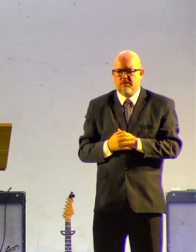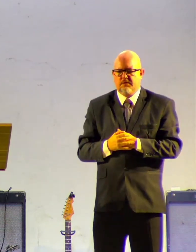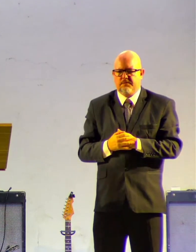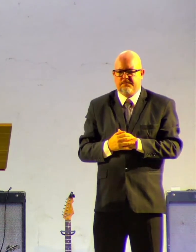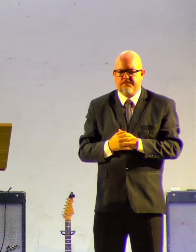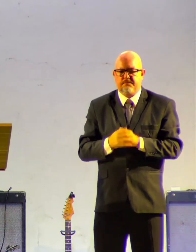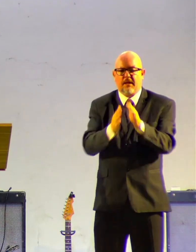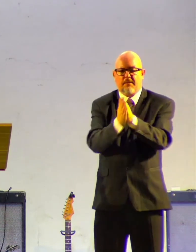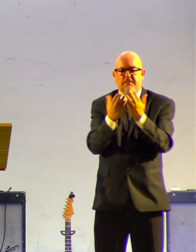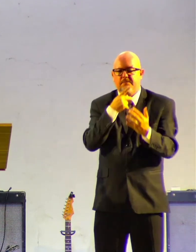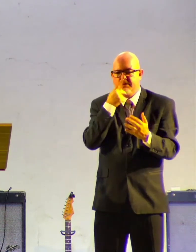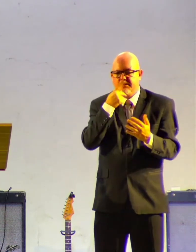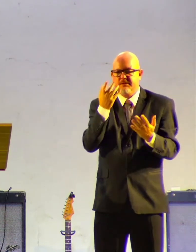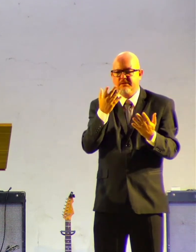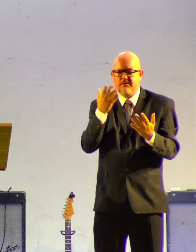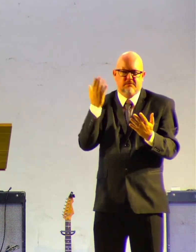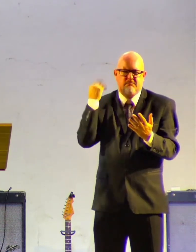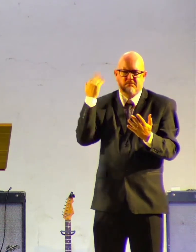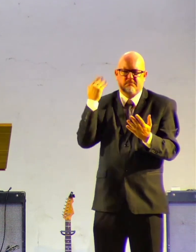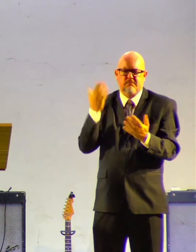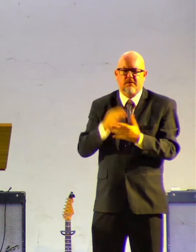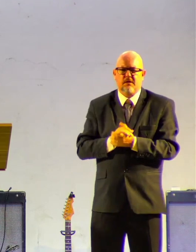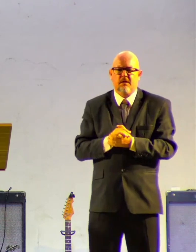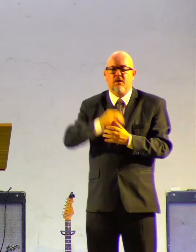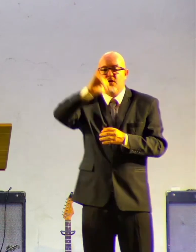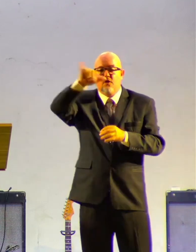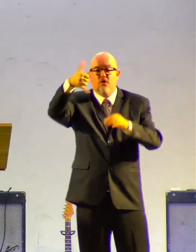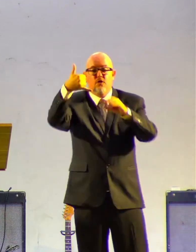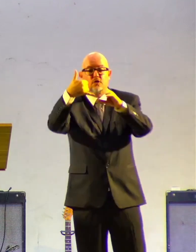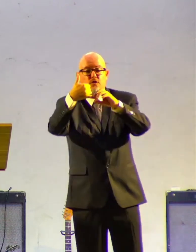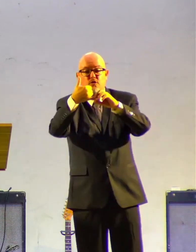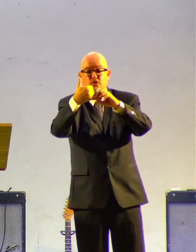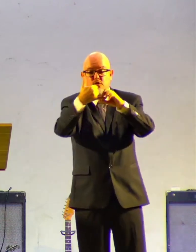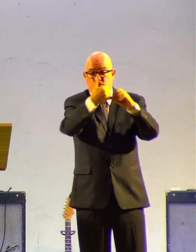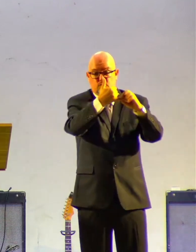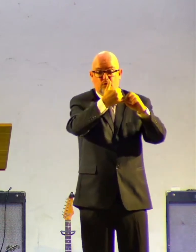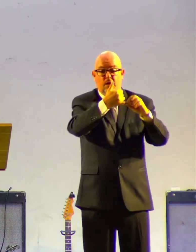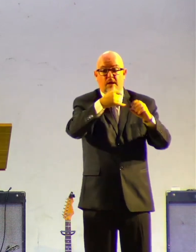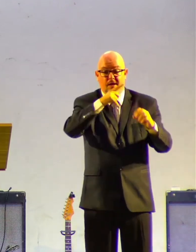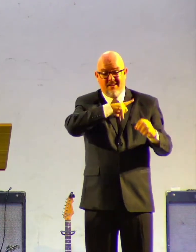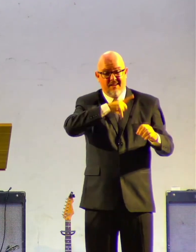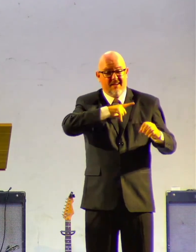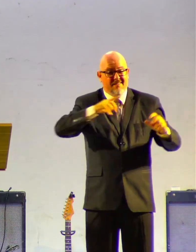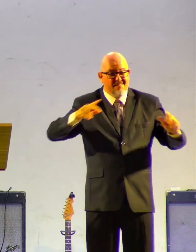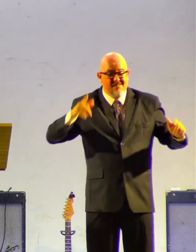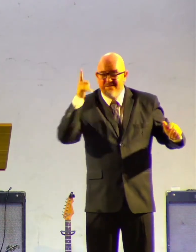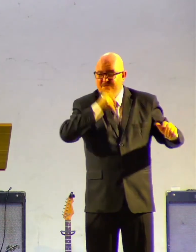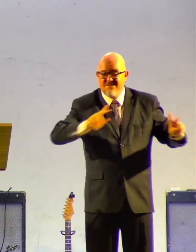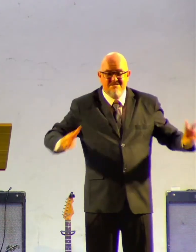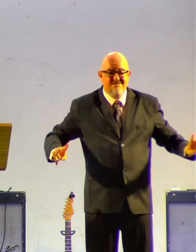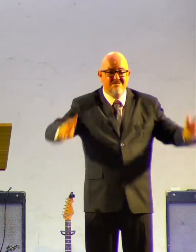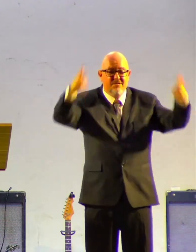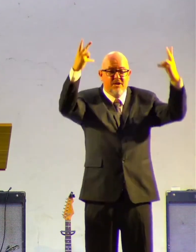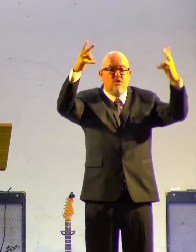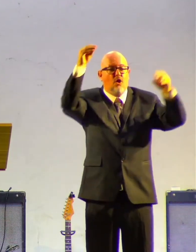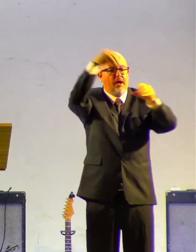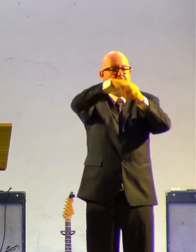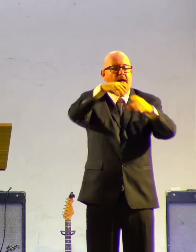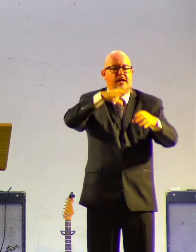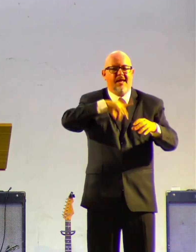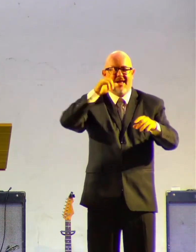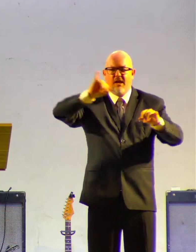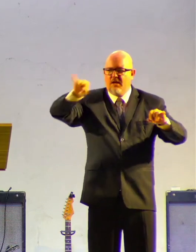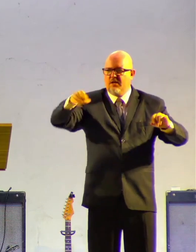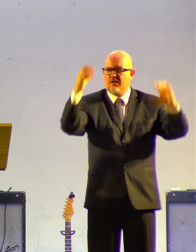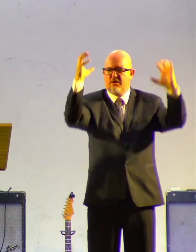A Bíblia diz que, certa feita, Josué, que tiveram uma vitória retumbante na cidade fortificada